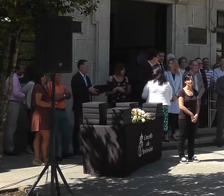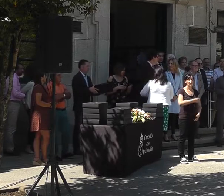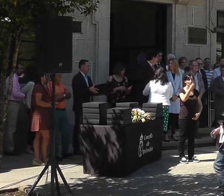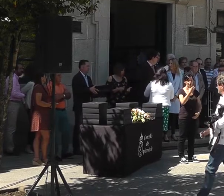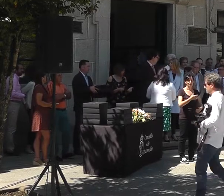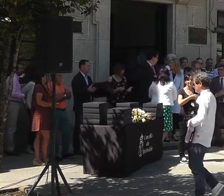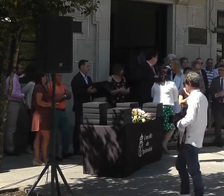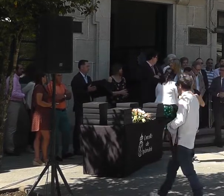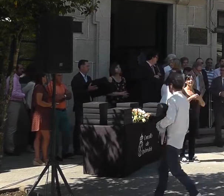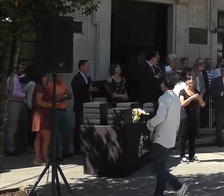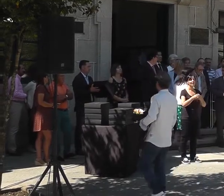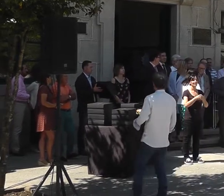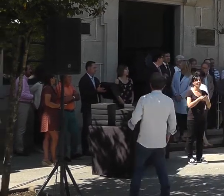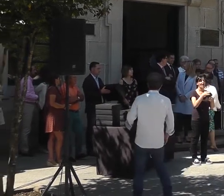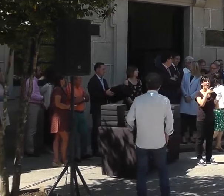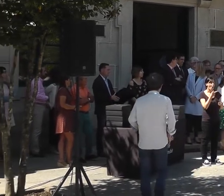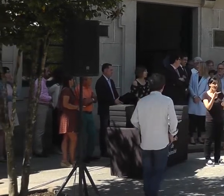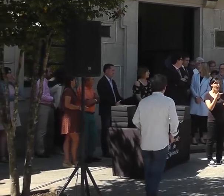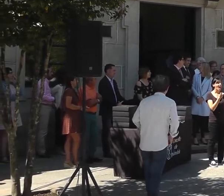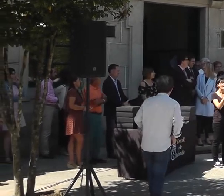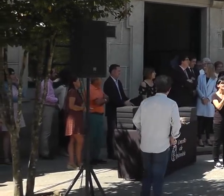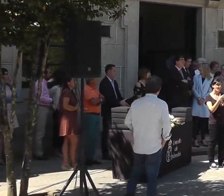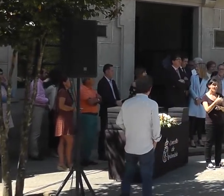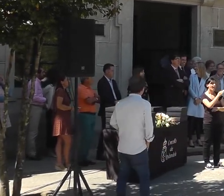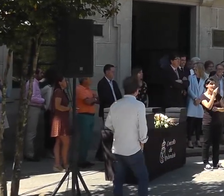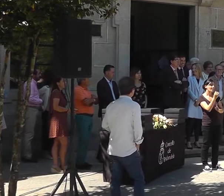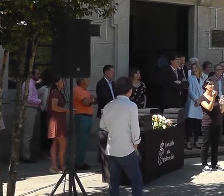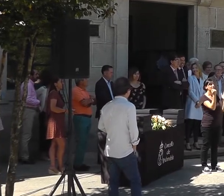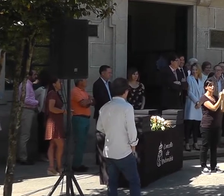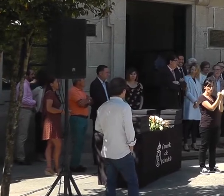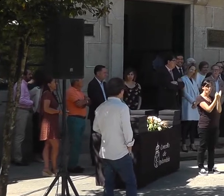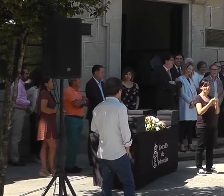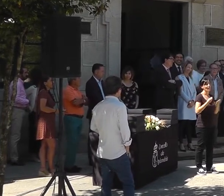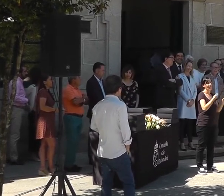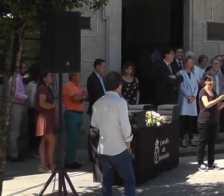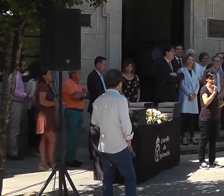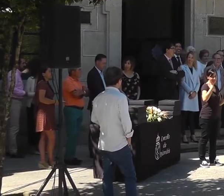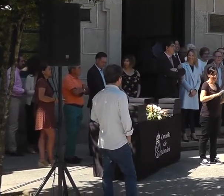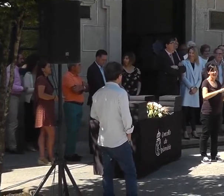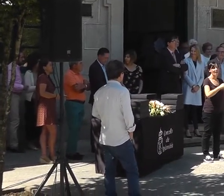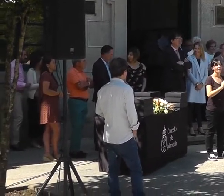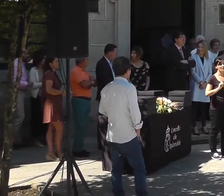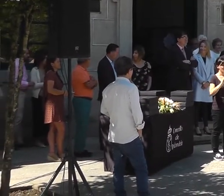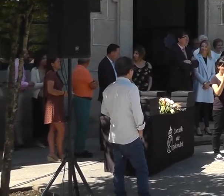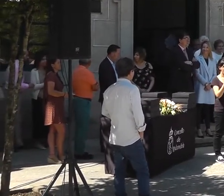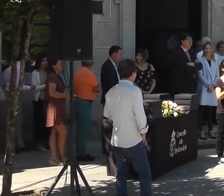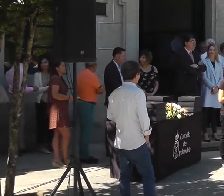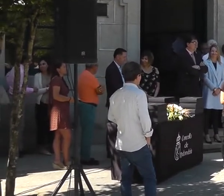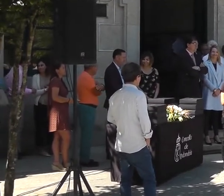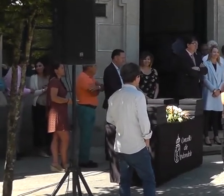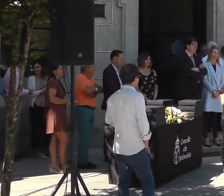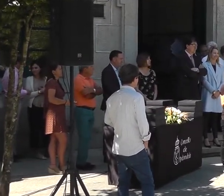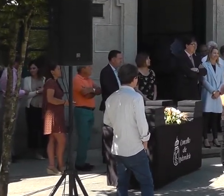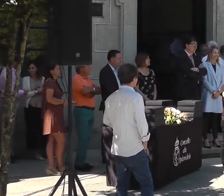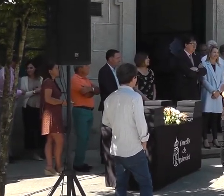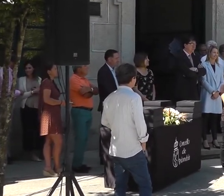Bueno, e logo de ter feita esta entrega do noso escudo oficial e da nosa nova bandeira oficial como Concello de Redondela, imos